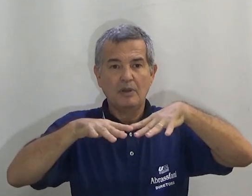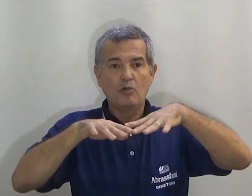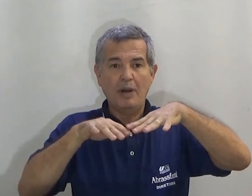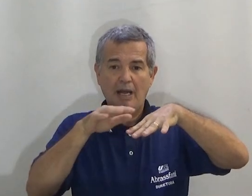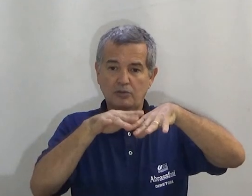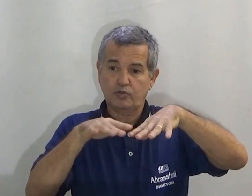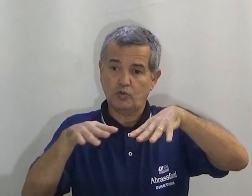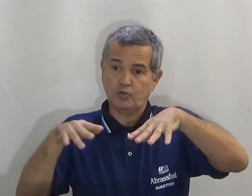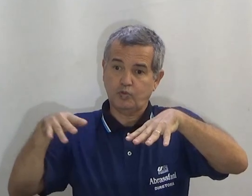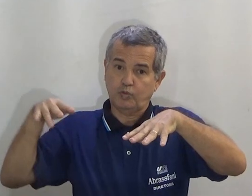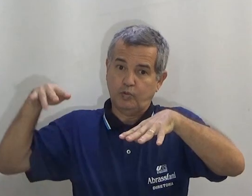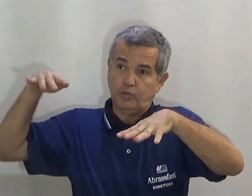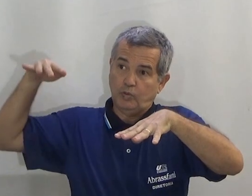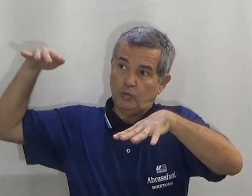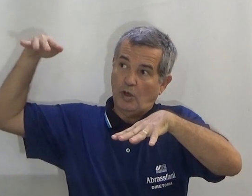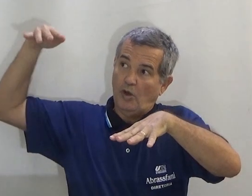O mar.